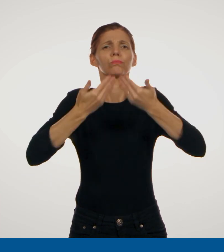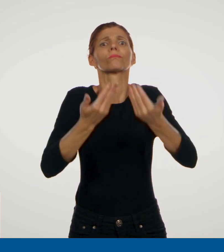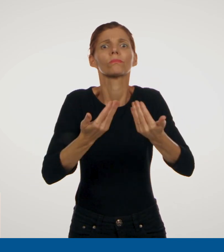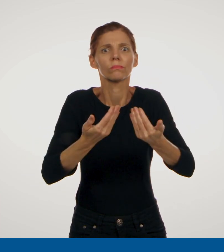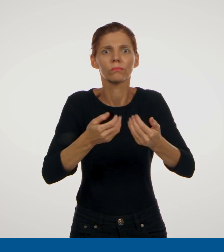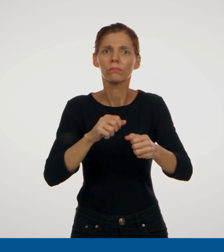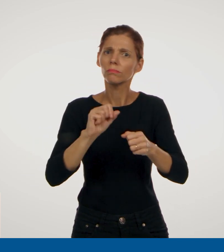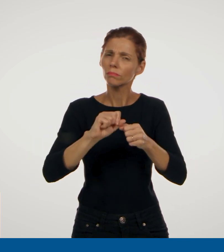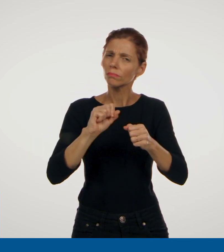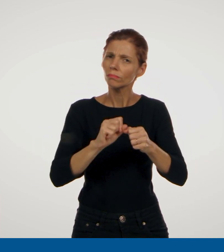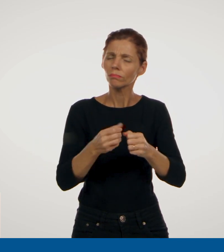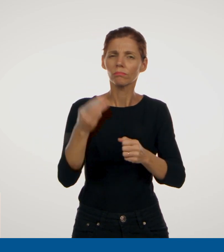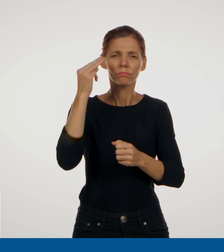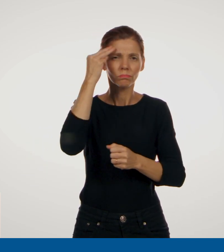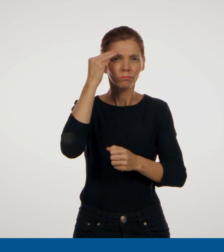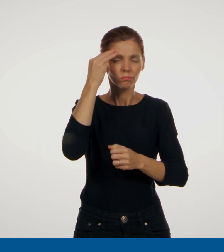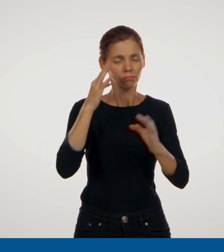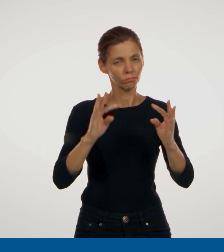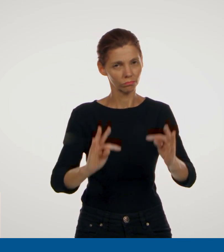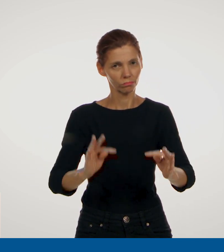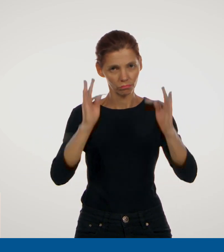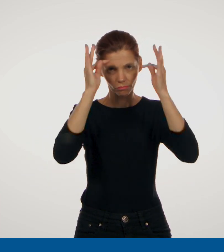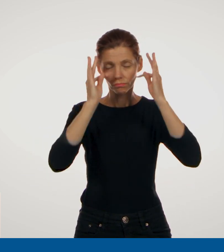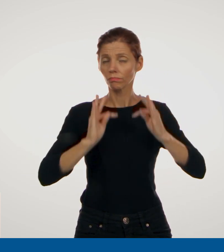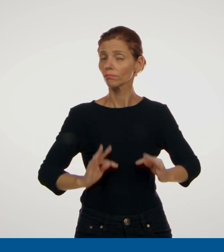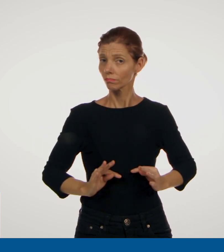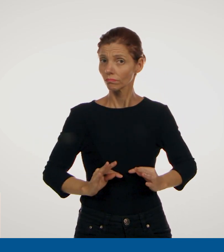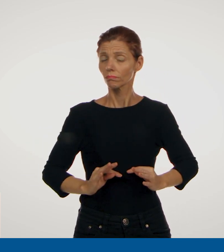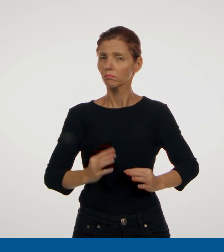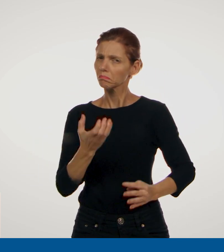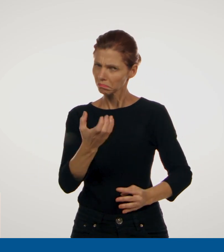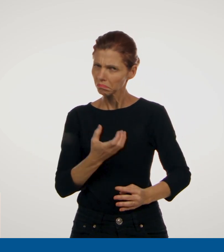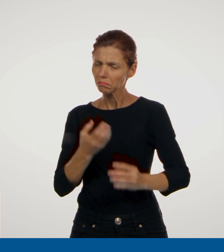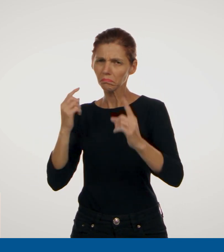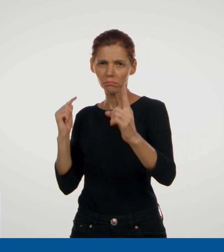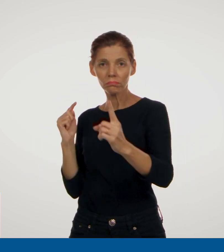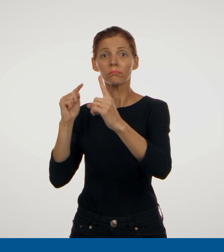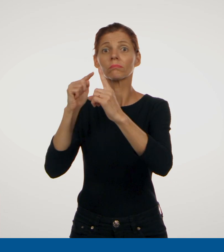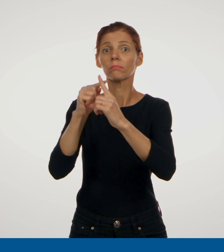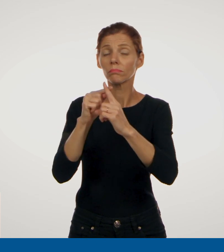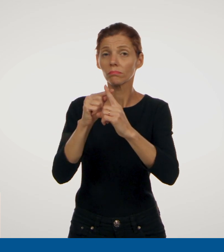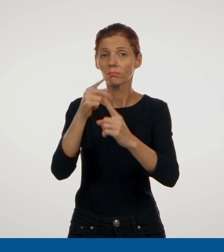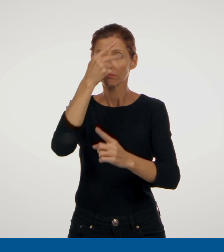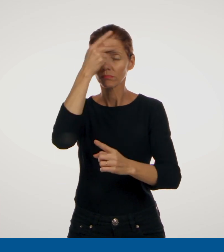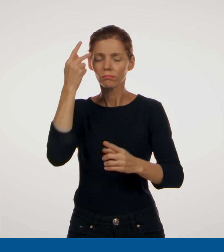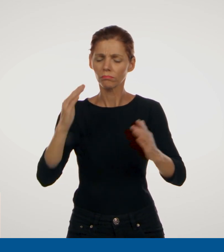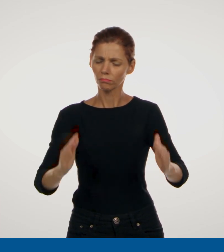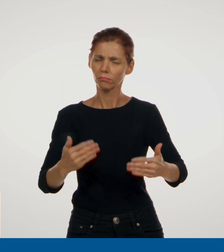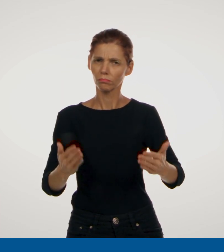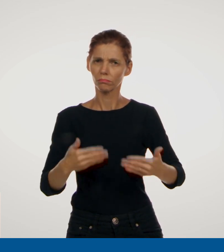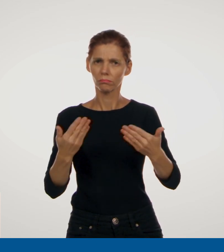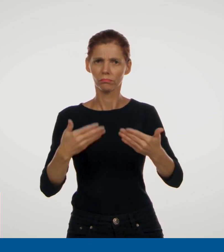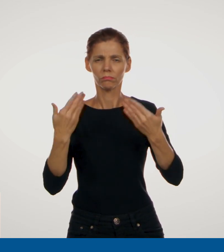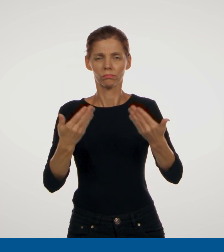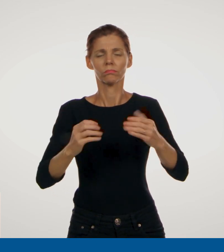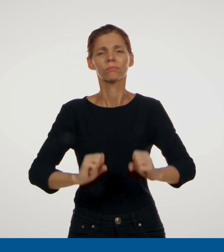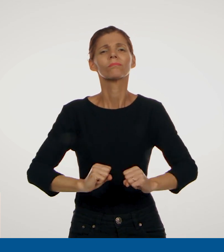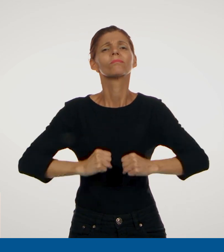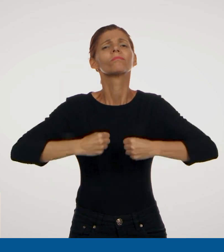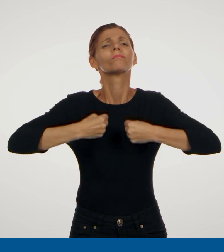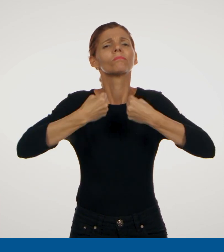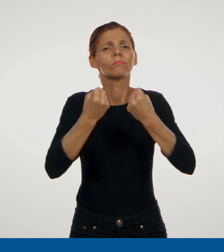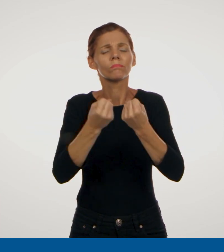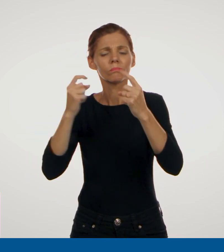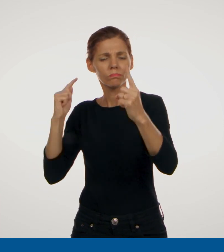indivíduo e o impulsiona a agir, mental ou fisicamente, em função de algo. O indivíduo motivado encontra-se disposto